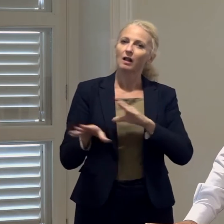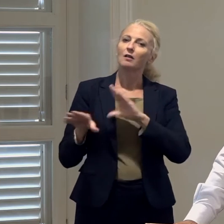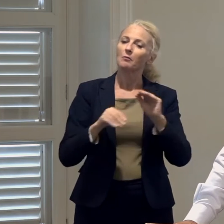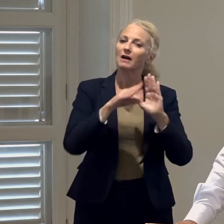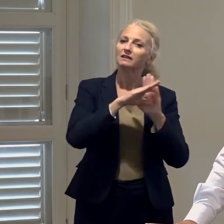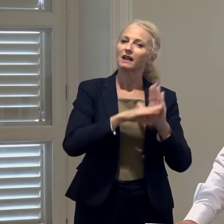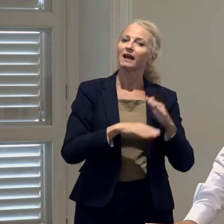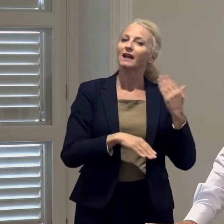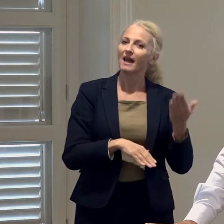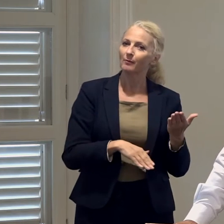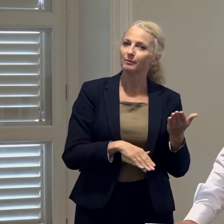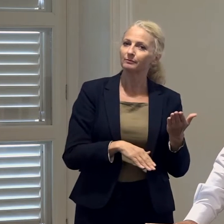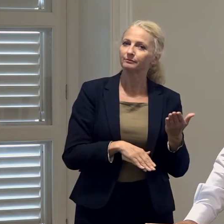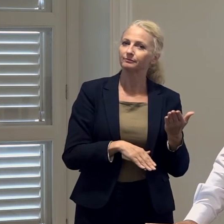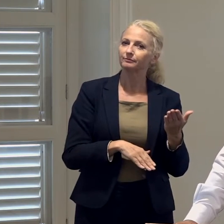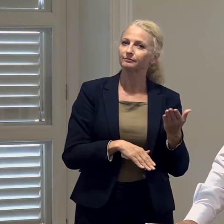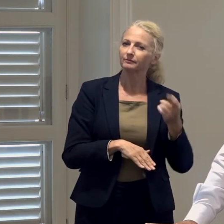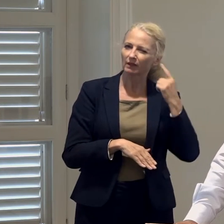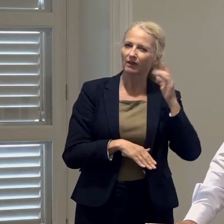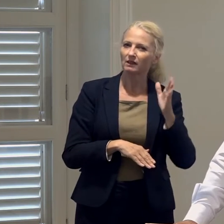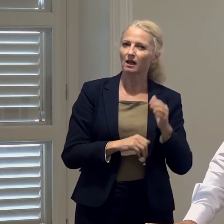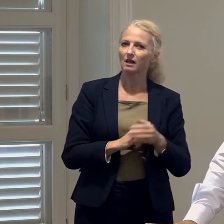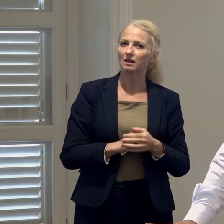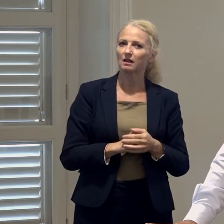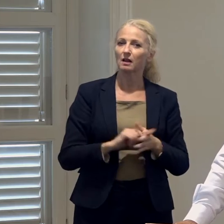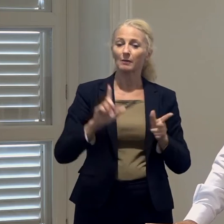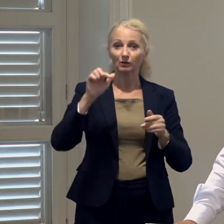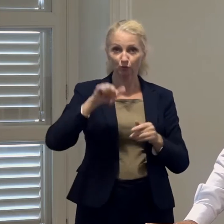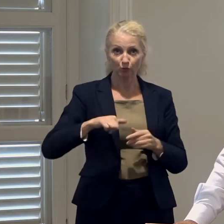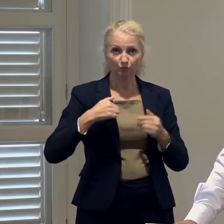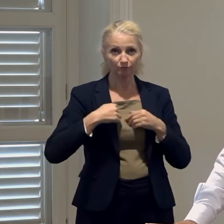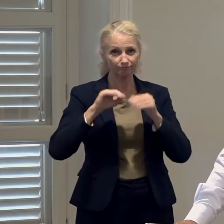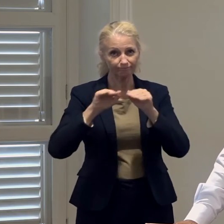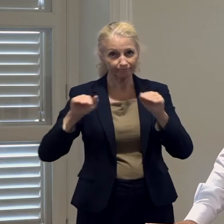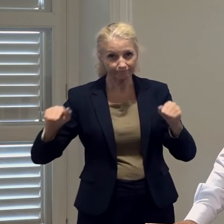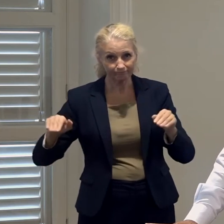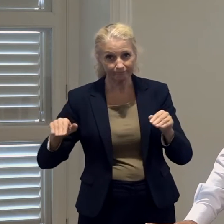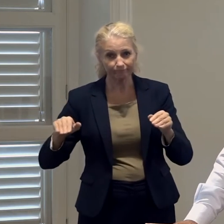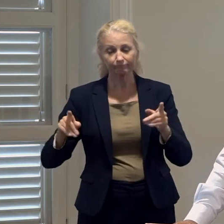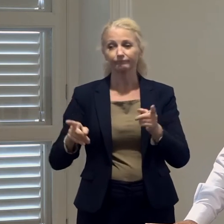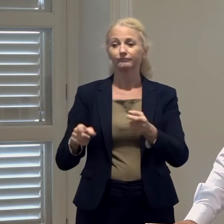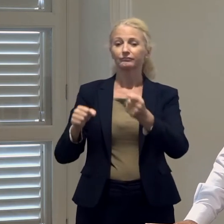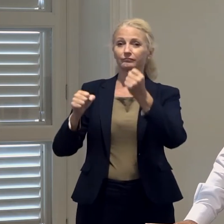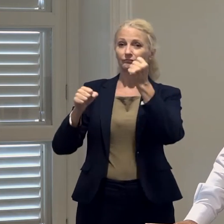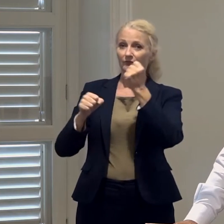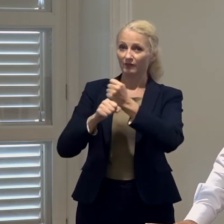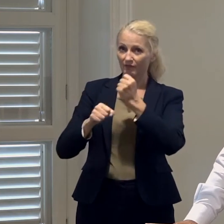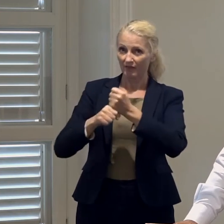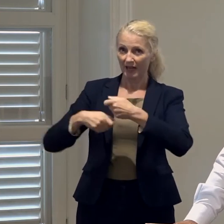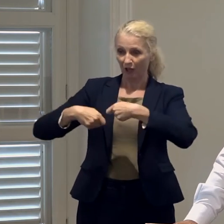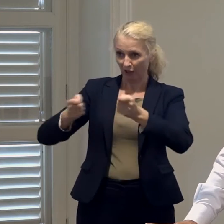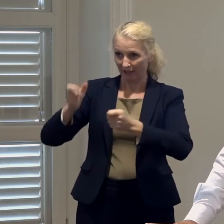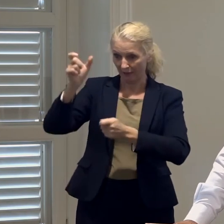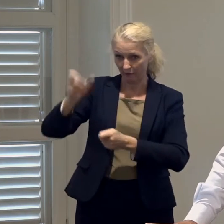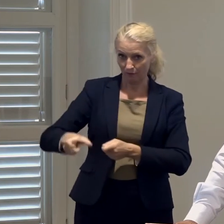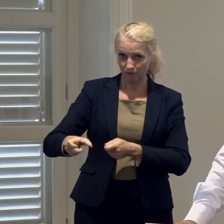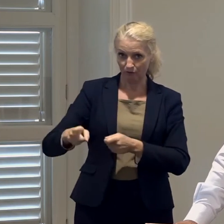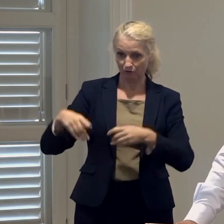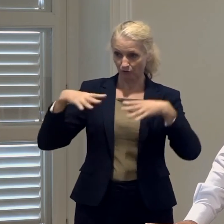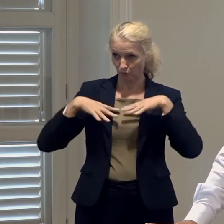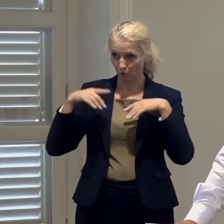Ik doe daarom nogmaals een serieuze oproep aan alle werkgevers om hun personeel, waar dat